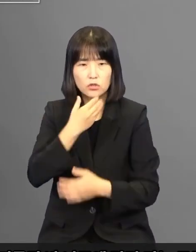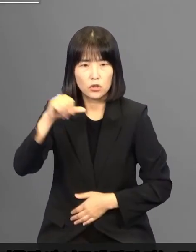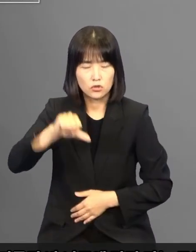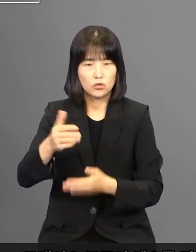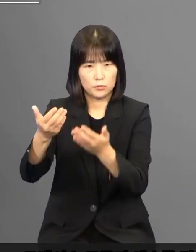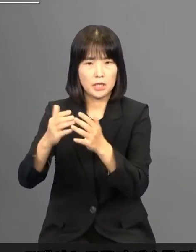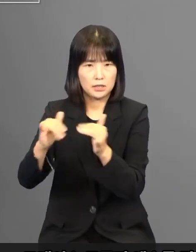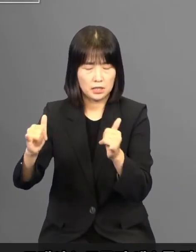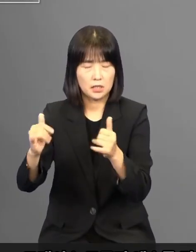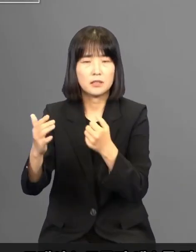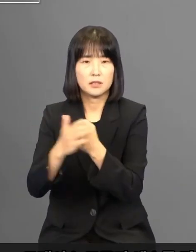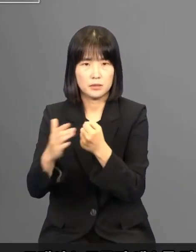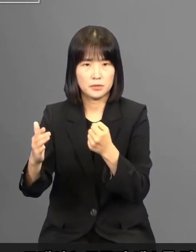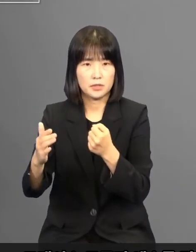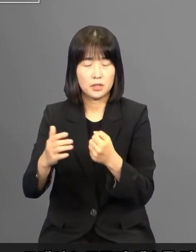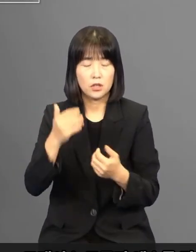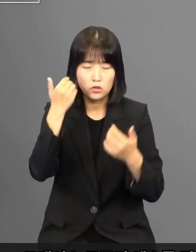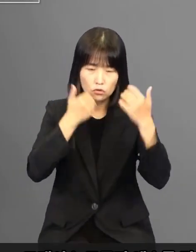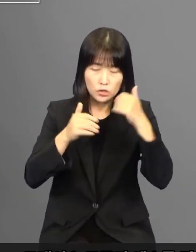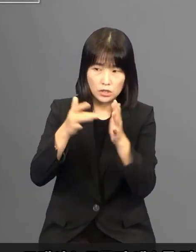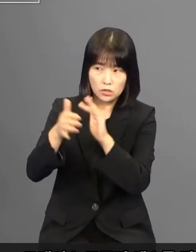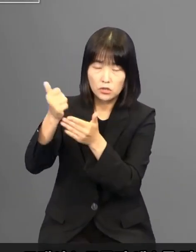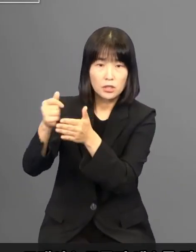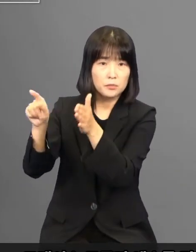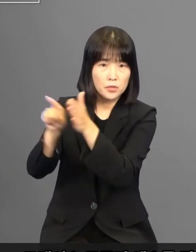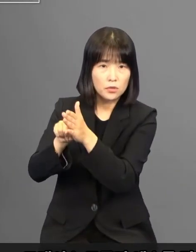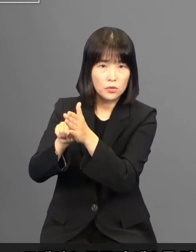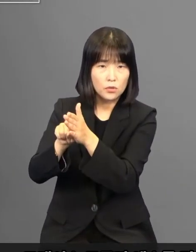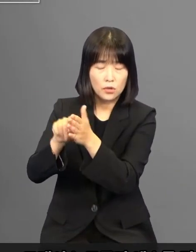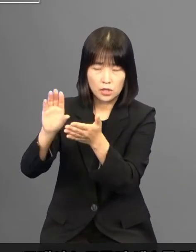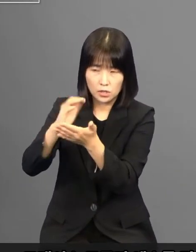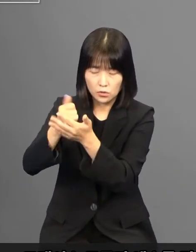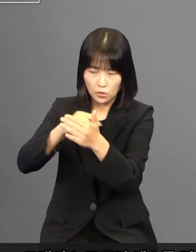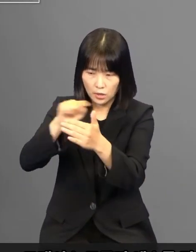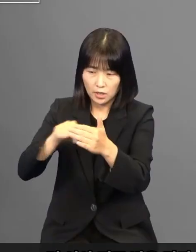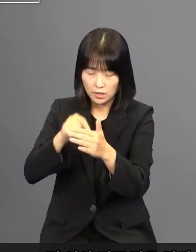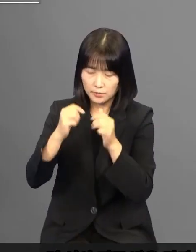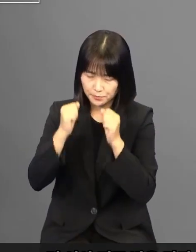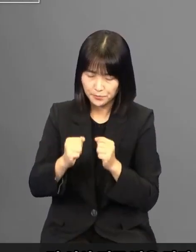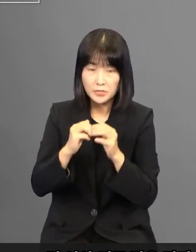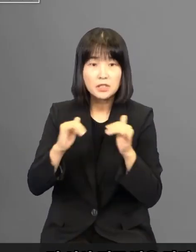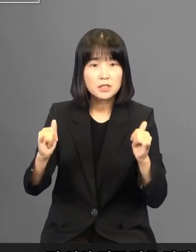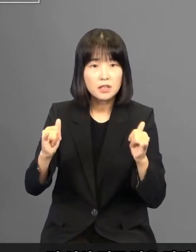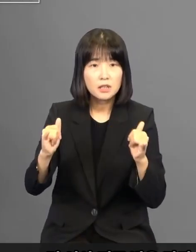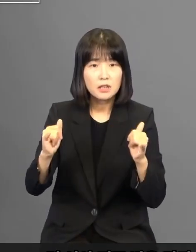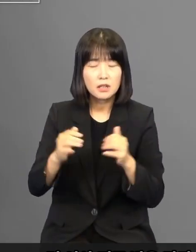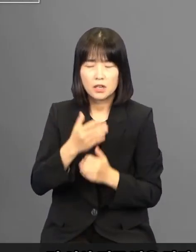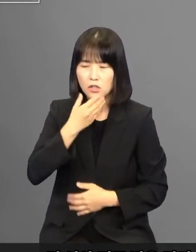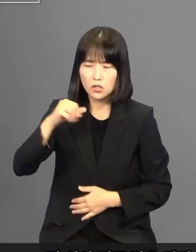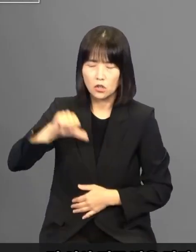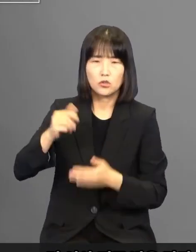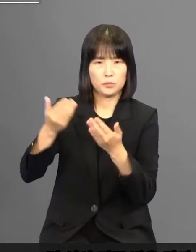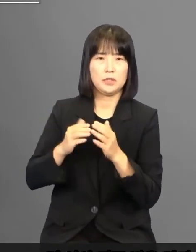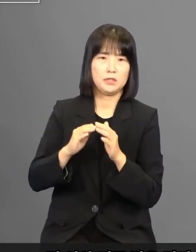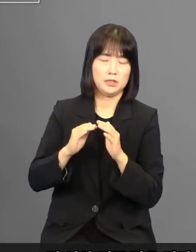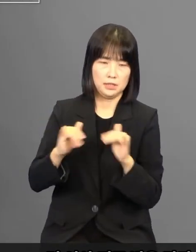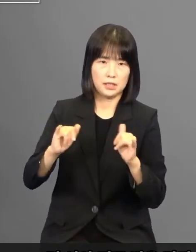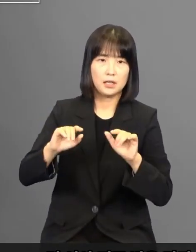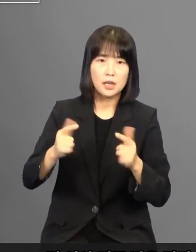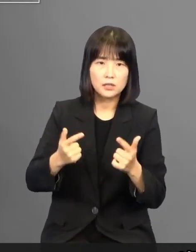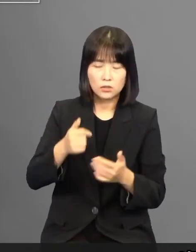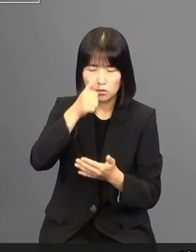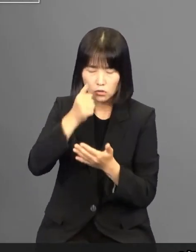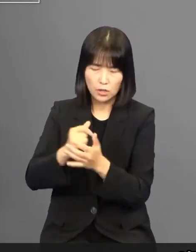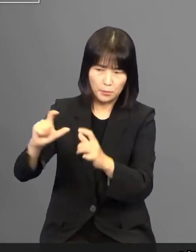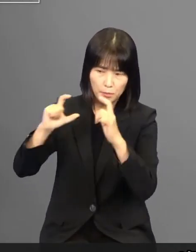하였기 때문입니다. 그래서 누구든지 예수를 믿고 누구든지 그리스도 안에 있는 자는 더 이상 저주받은 자가 아니라 정죄를 받는